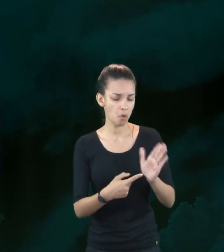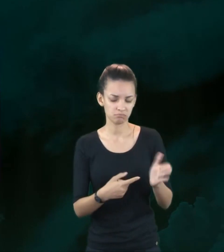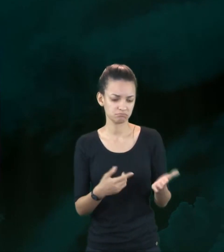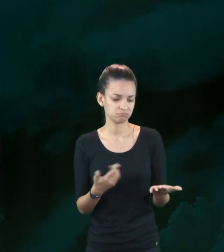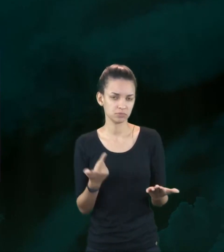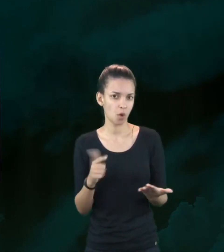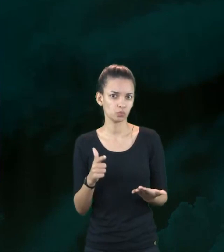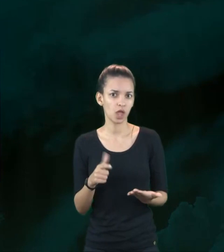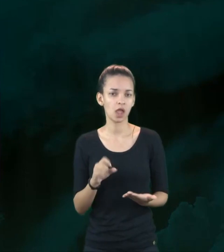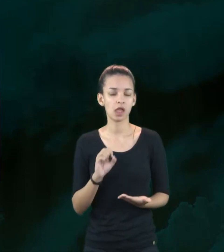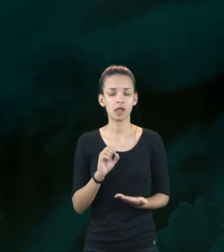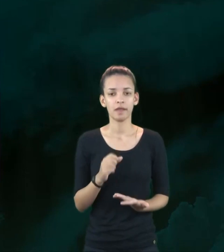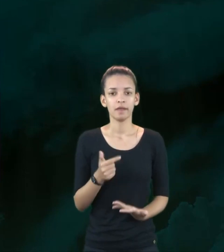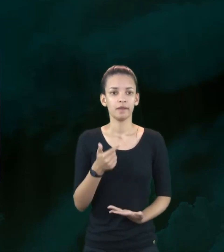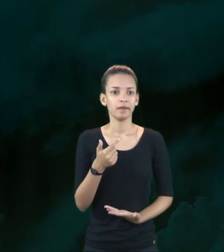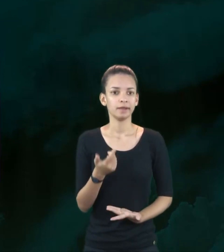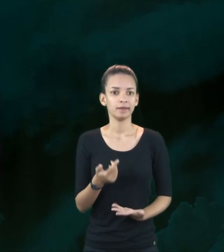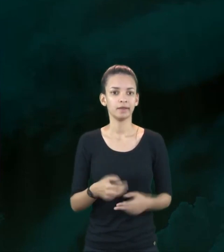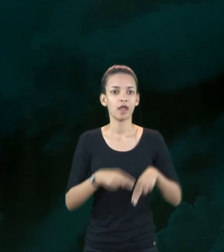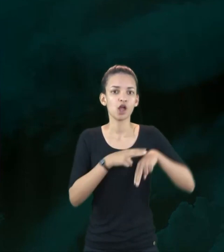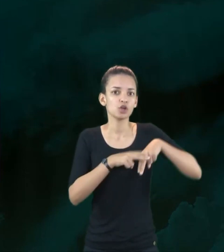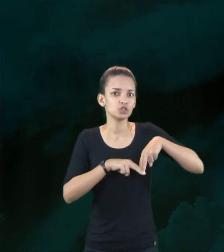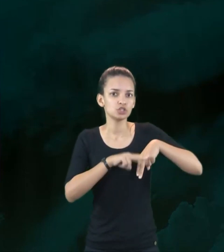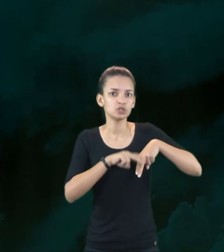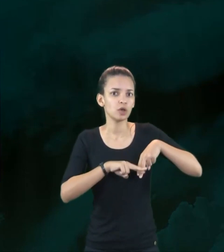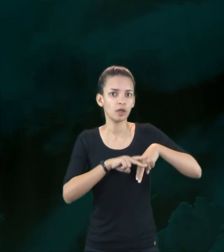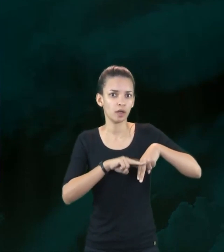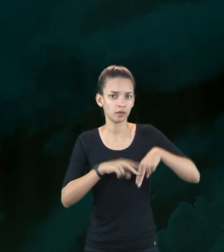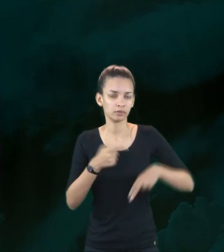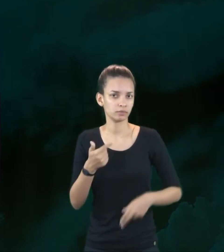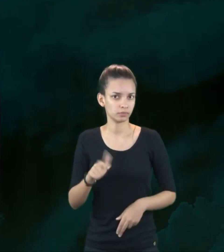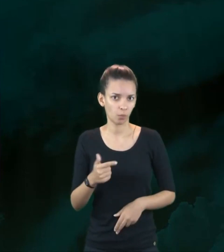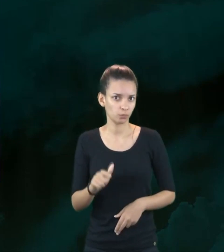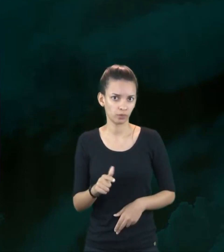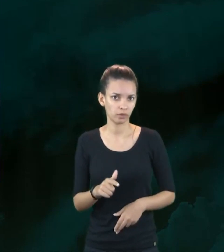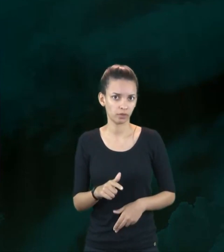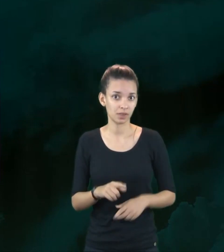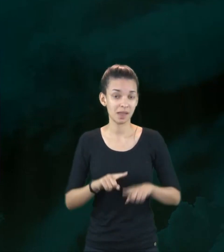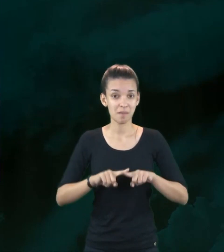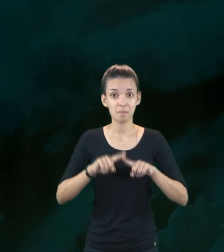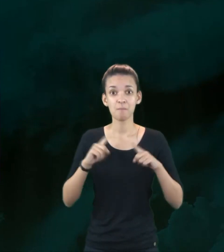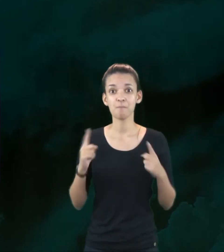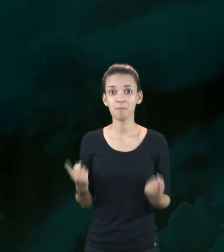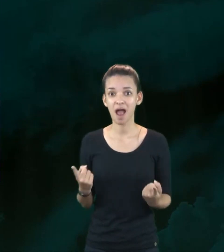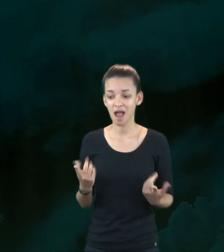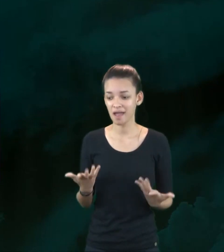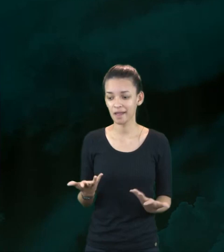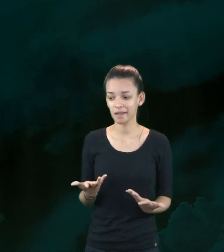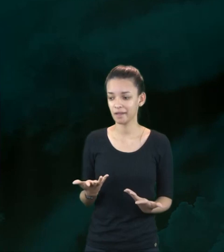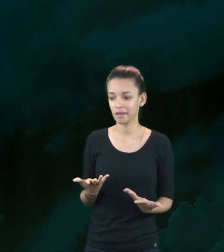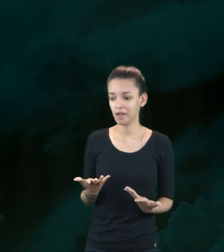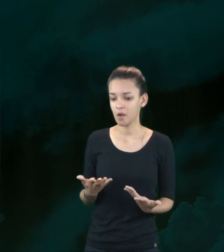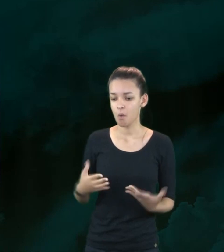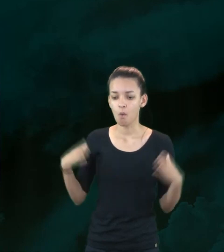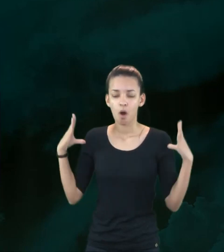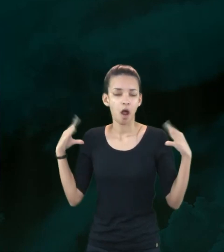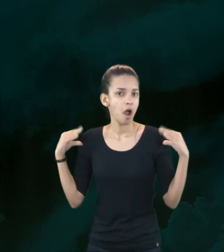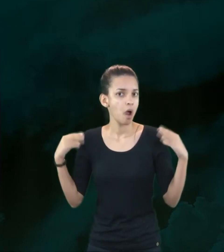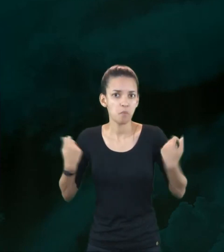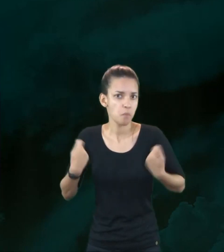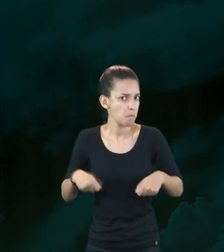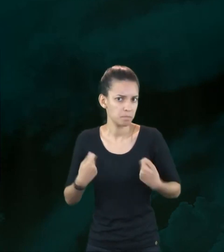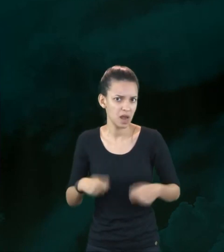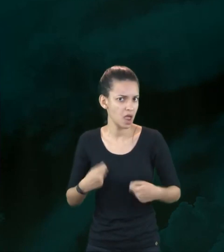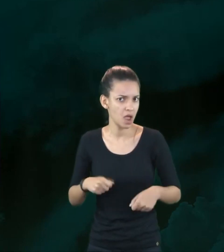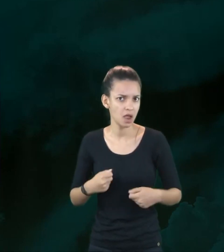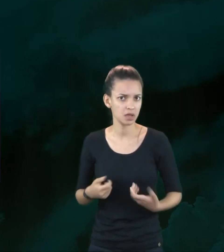dizer, só que os anjos não precisam de multiplicação, não precisam se multiplicar, porque